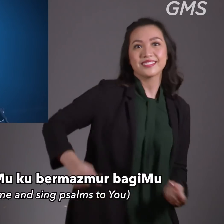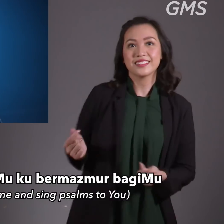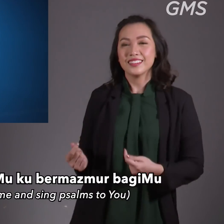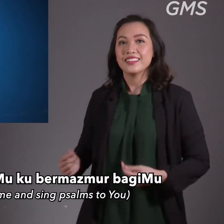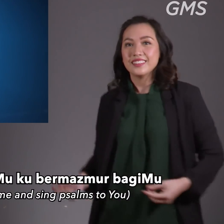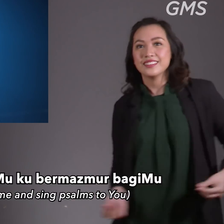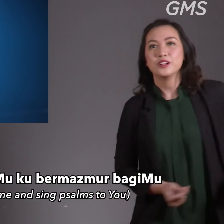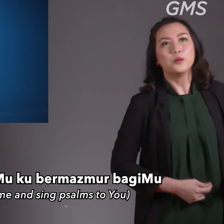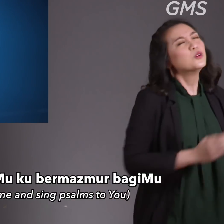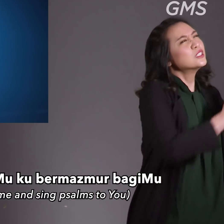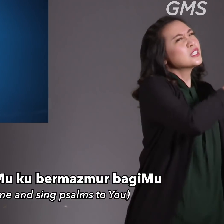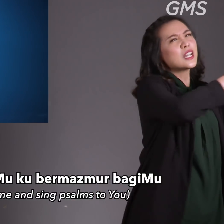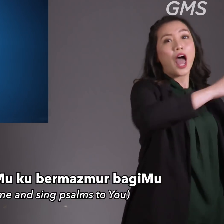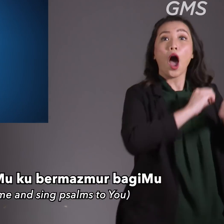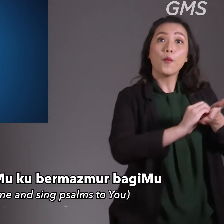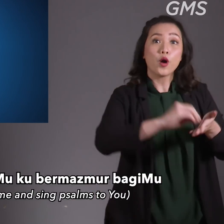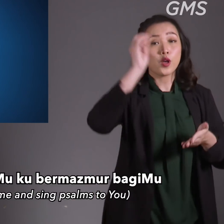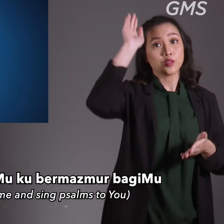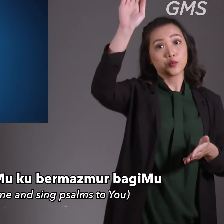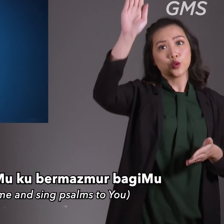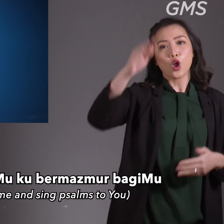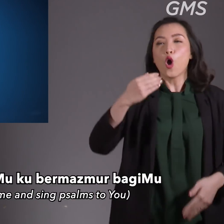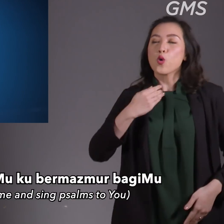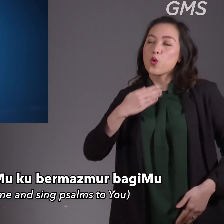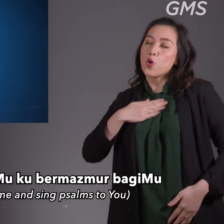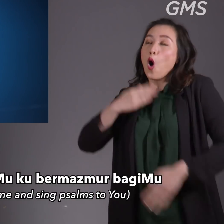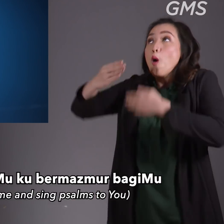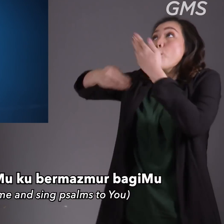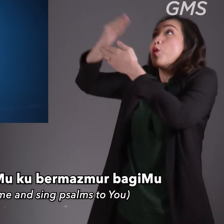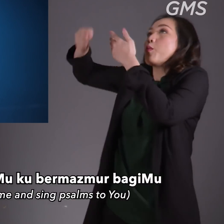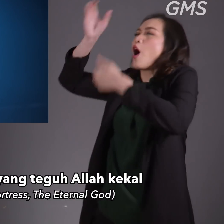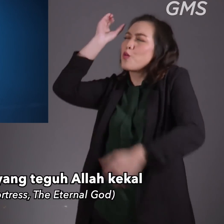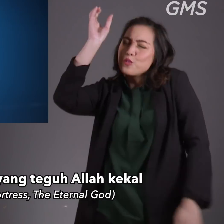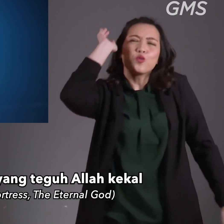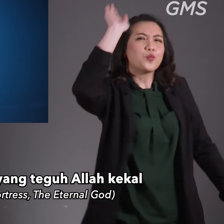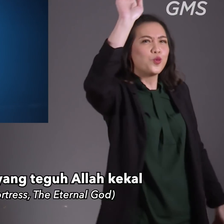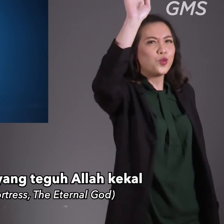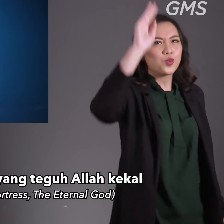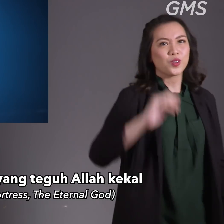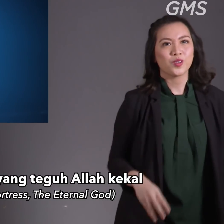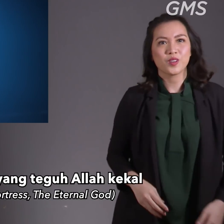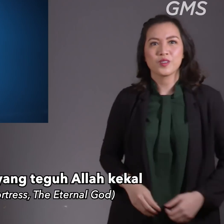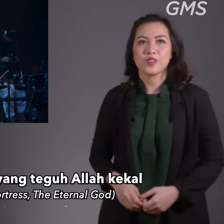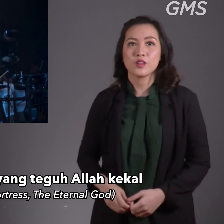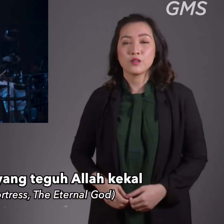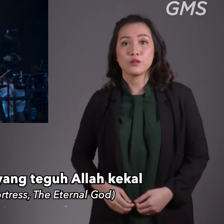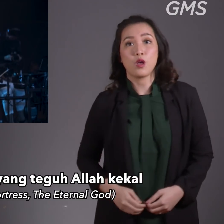Memuji namamu, ku bermazmur bagimu,